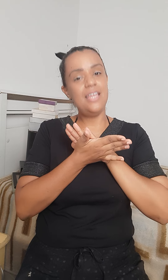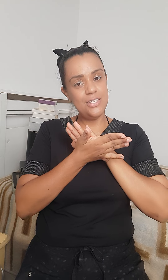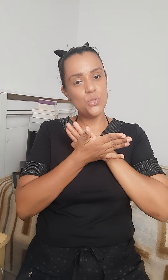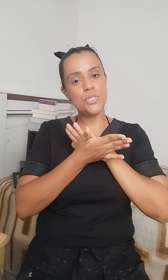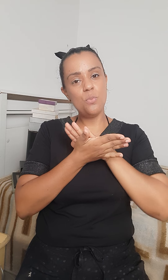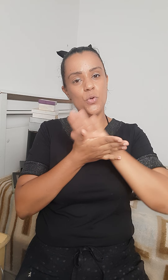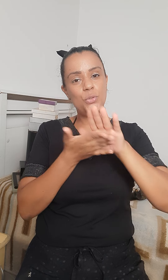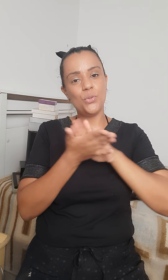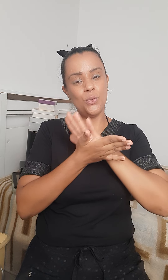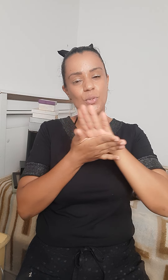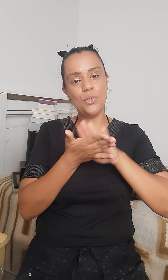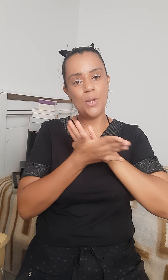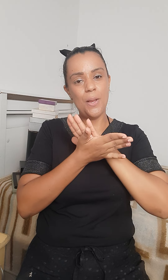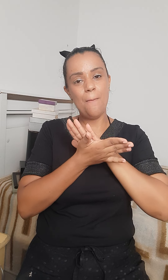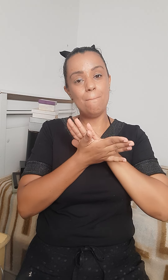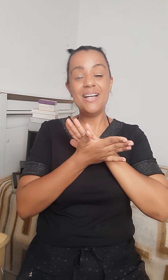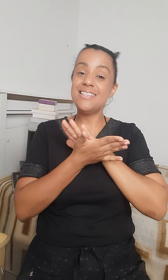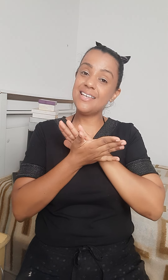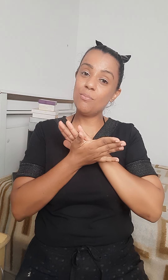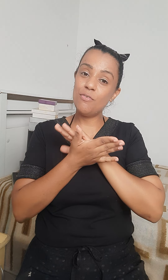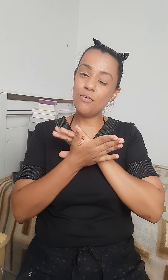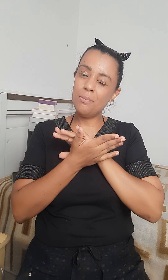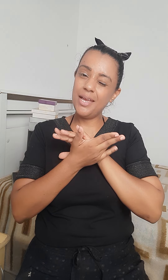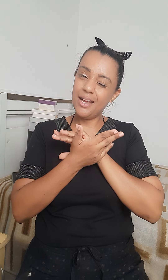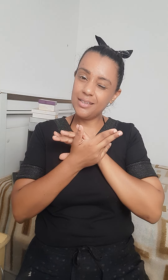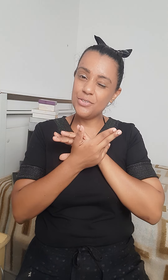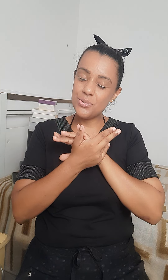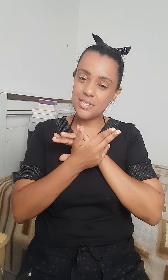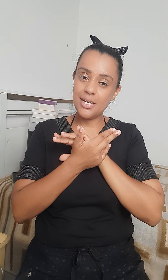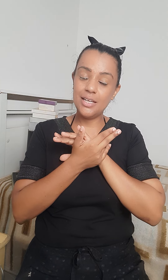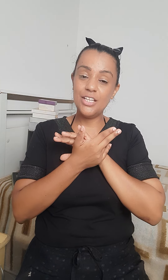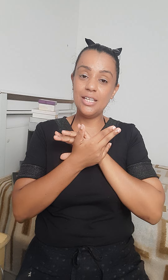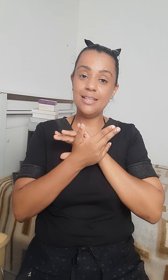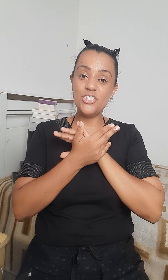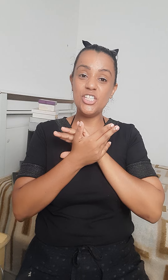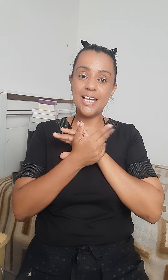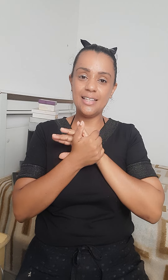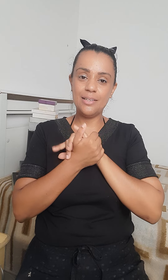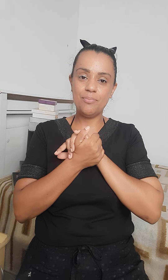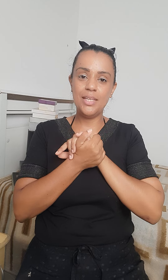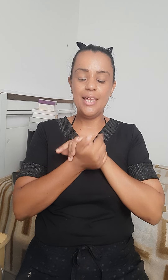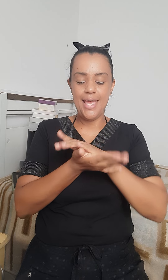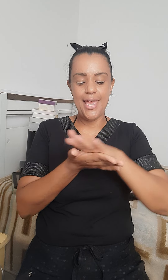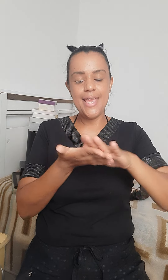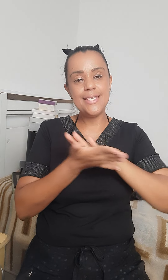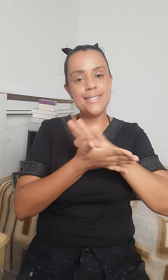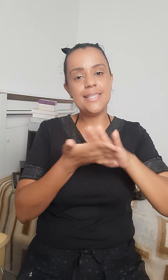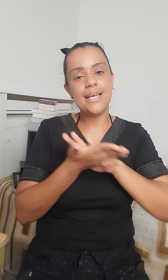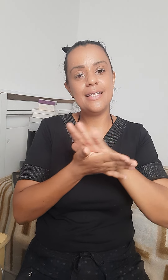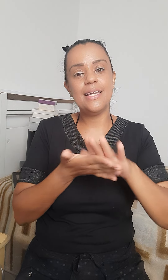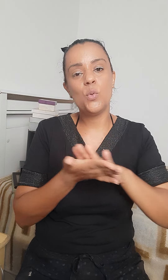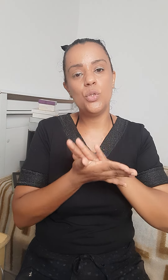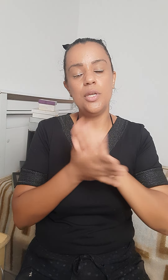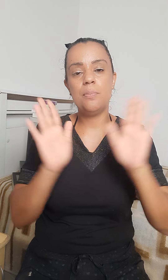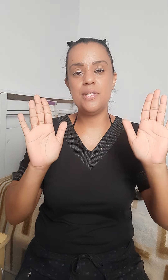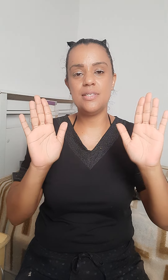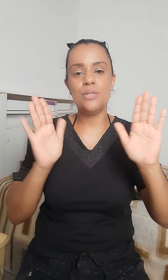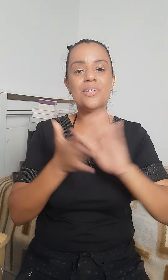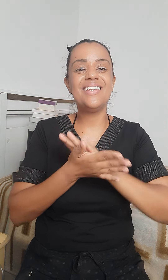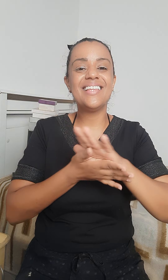eles usam muito, mas é uma forma errada de usar de nada. Esse nada é quando eu represento que tá